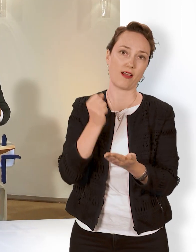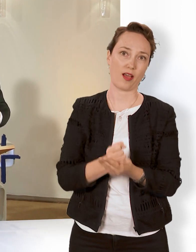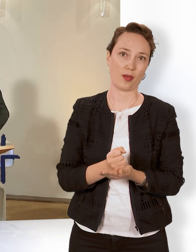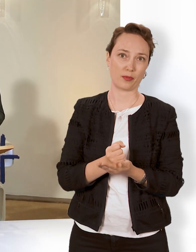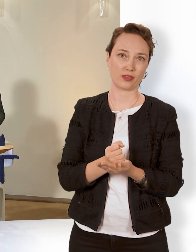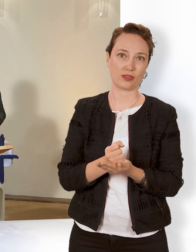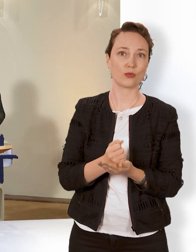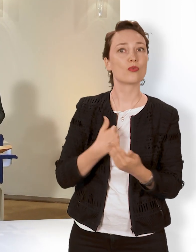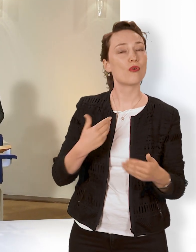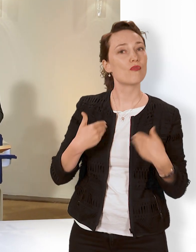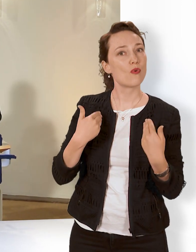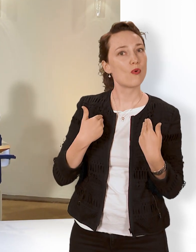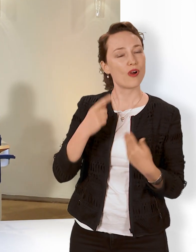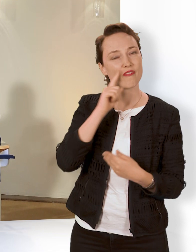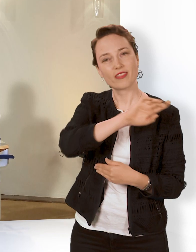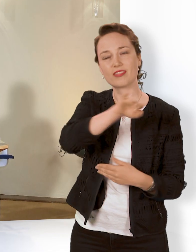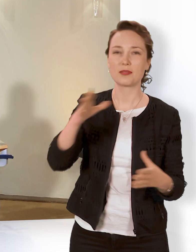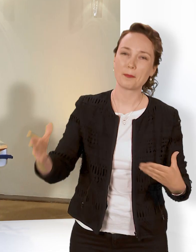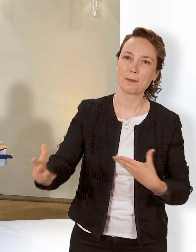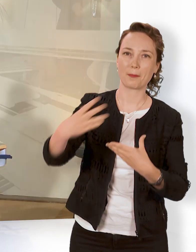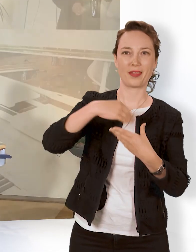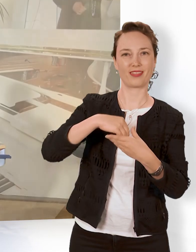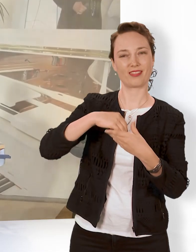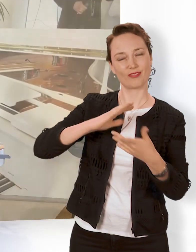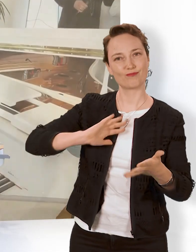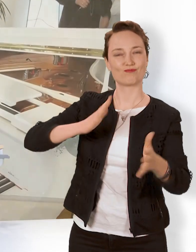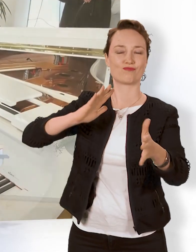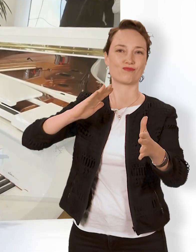ich freue mich, wenn Sie einstimmen in ein erstes Loblied.